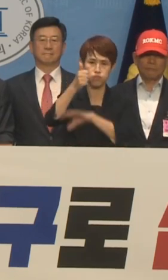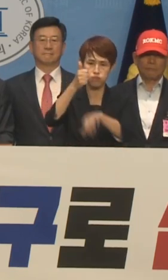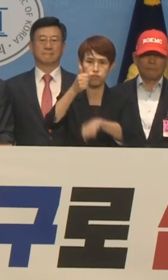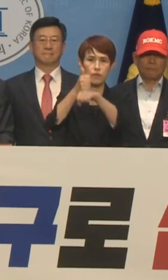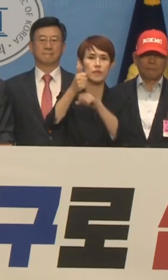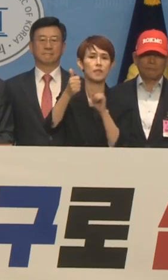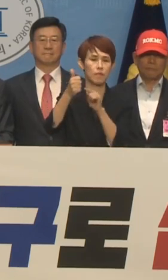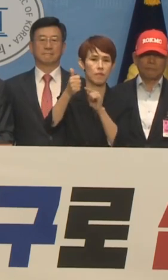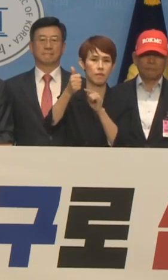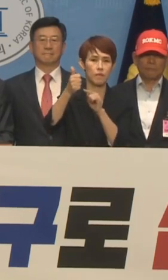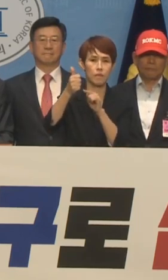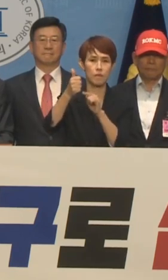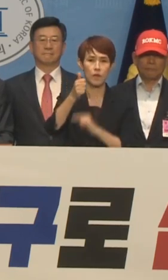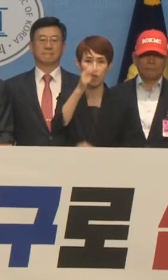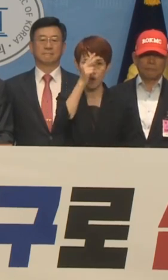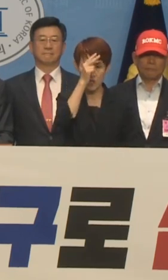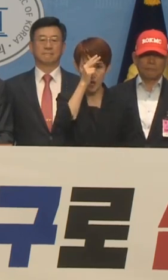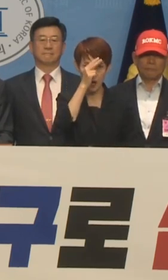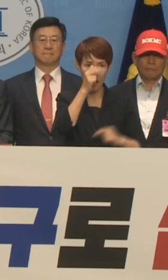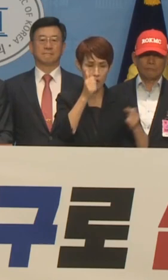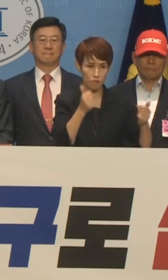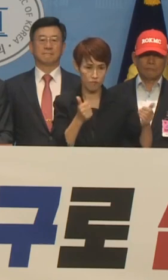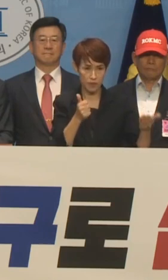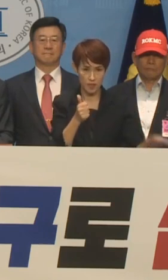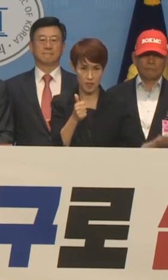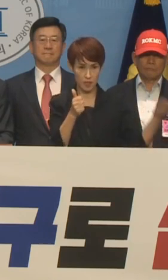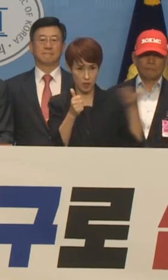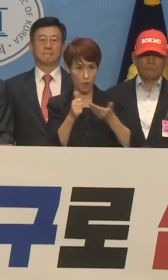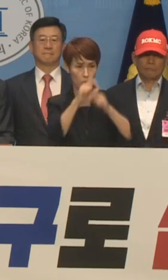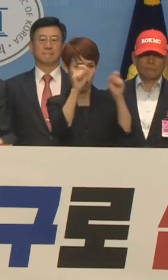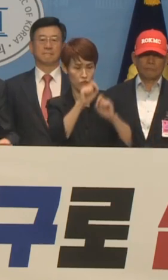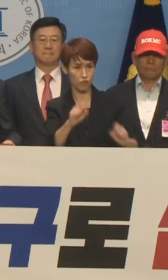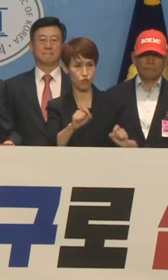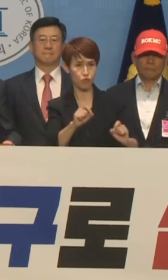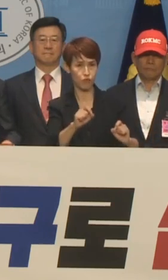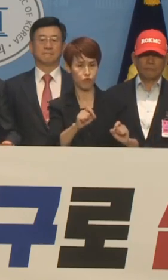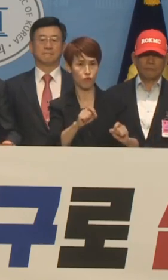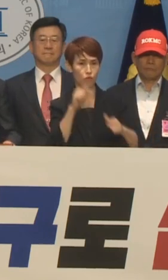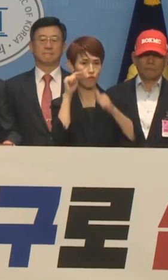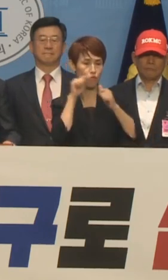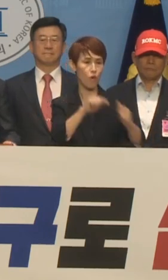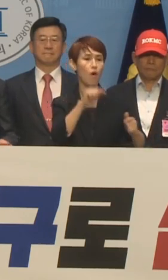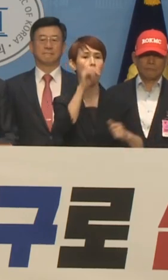감독자로서 경찰 이첩 보류를 지시할 수 있는 권한이 있다.